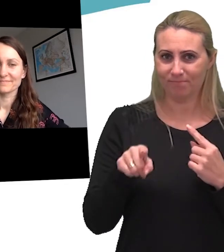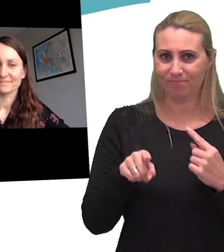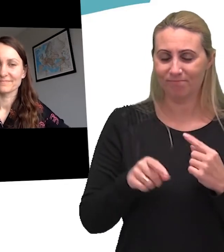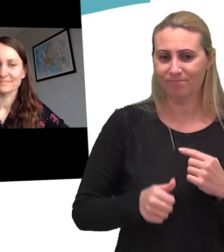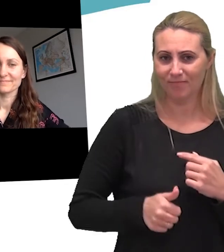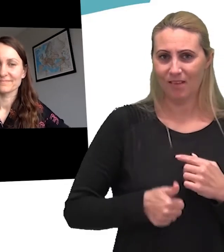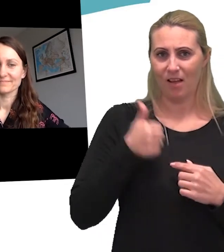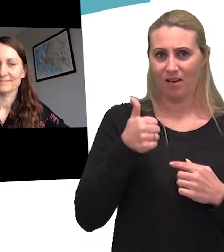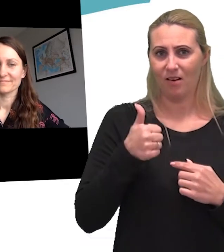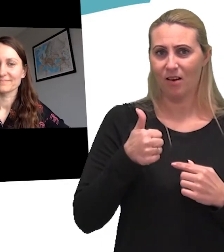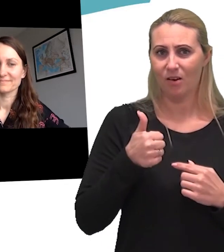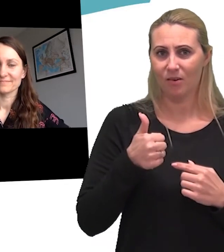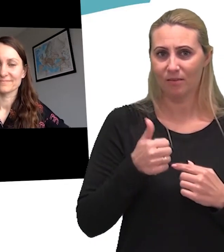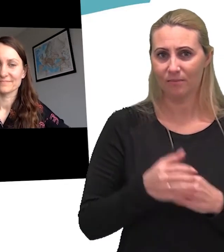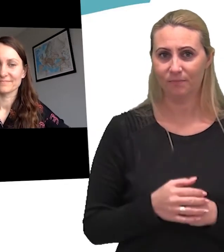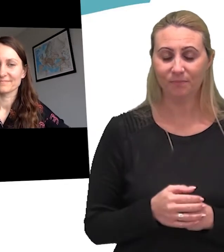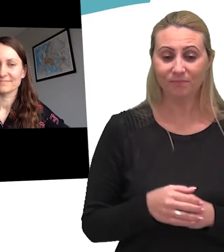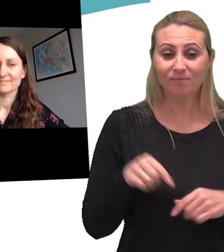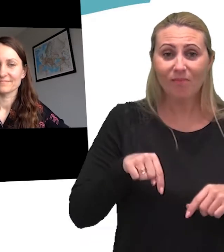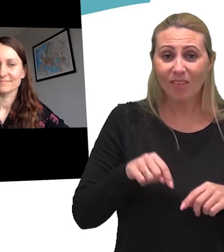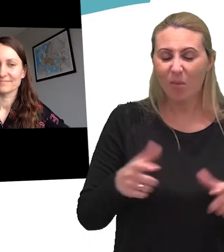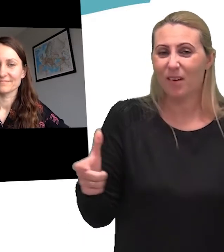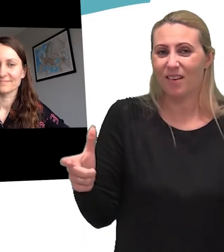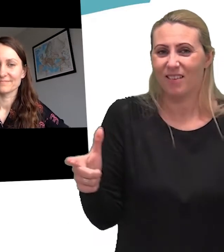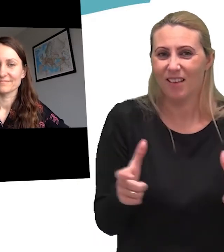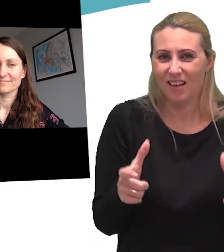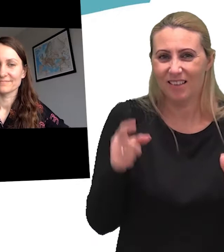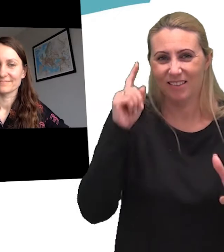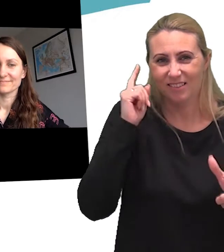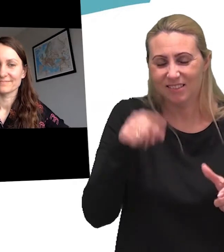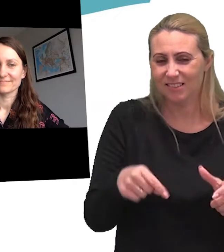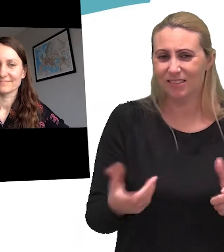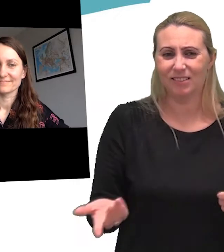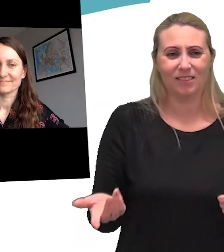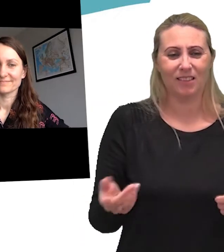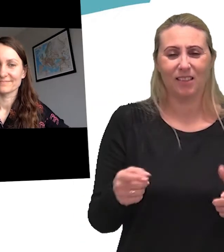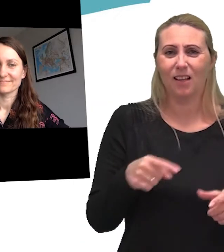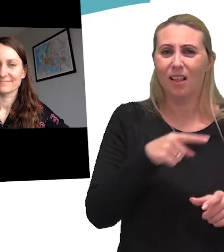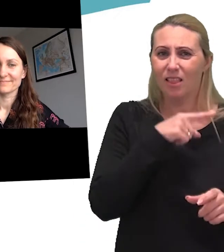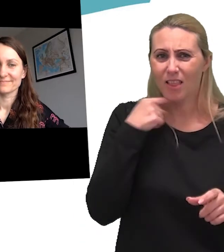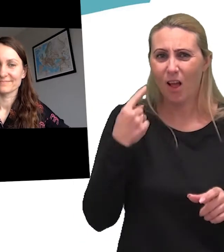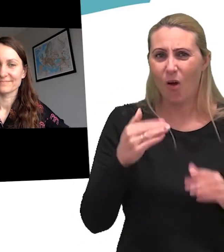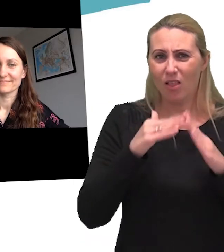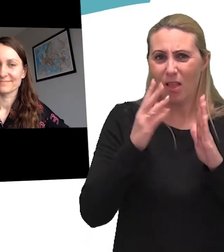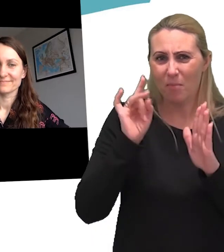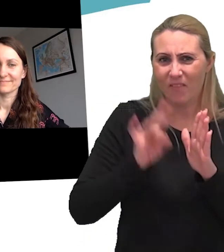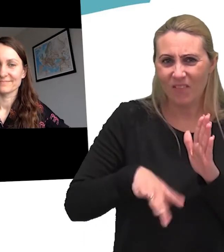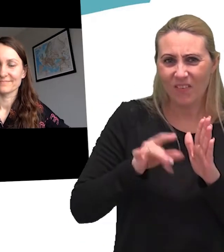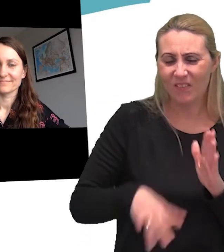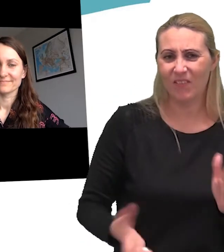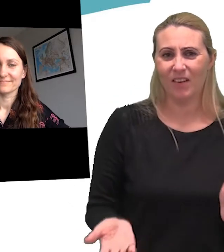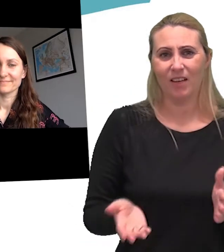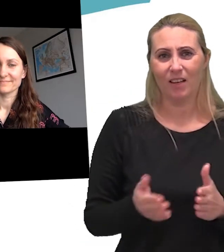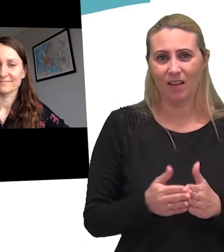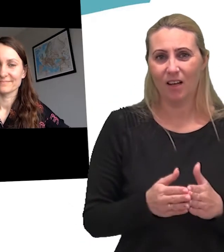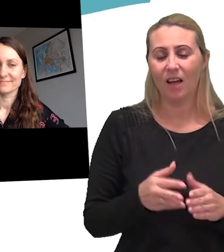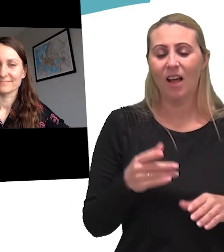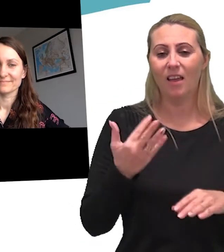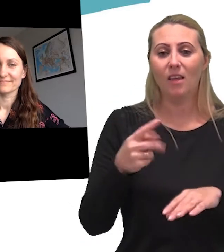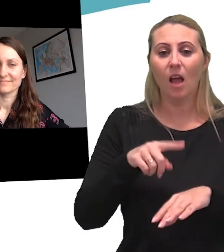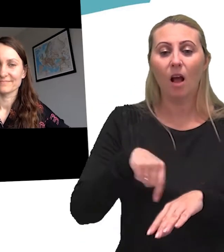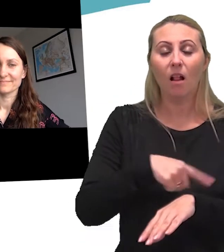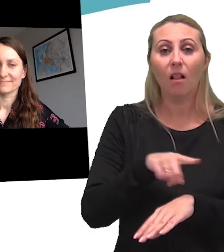nors kai dabar tie karantinai viens po kito ir daug būnam namuose, bet klausimas, kiek to